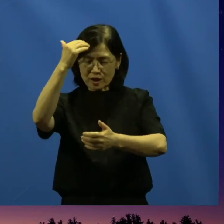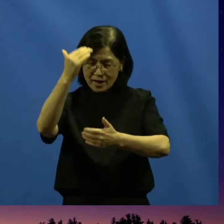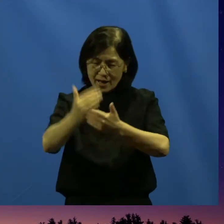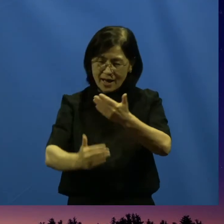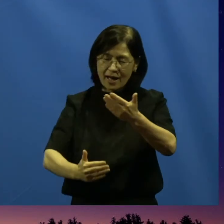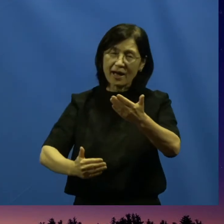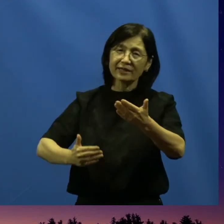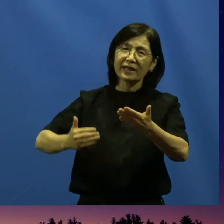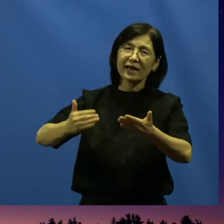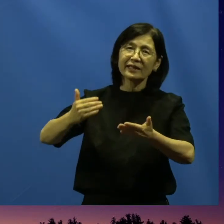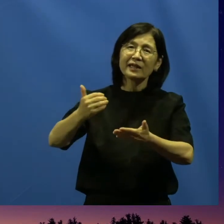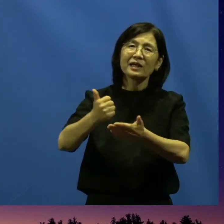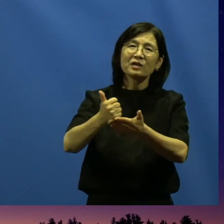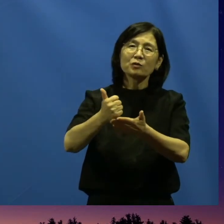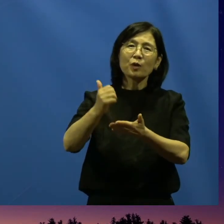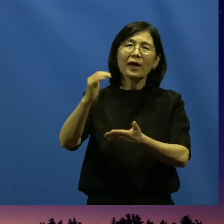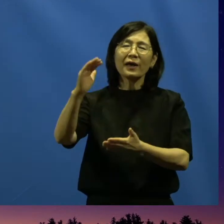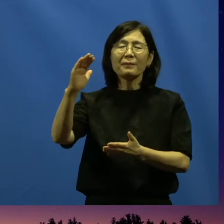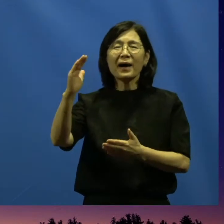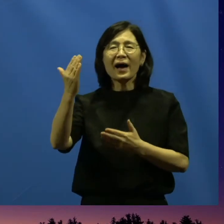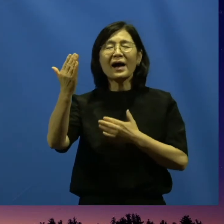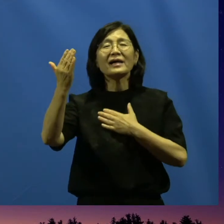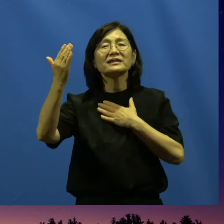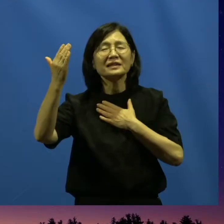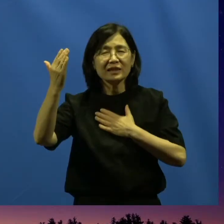주가 하나님